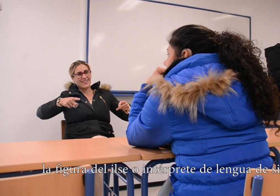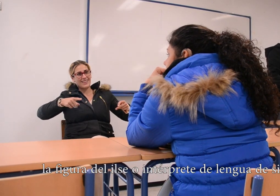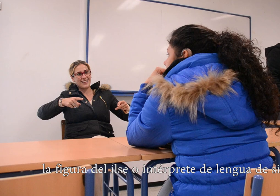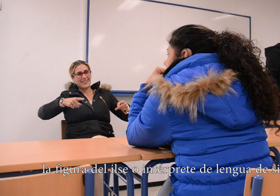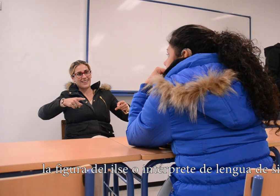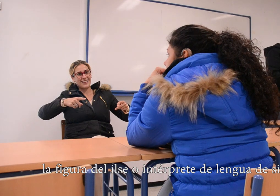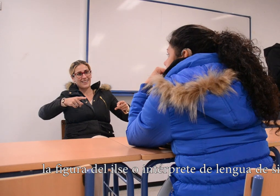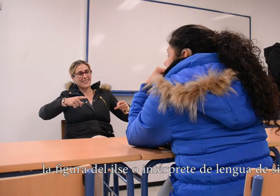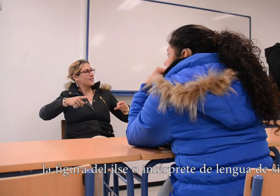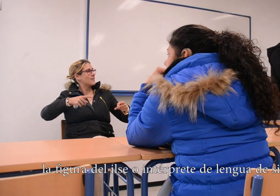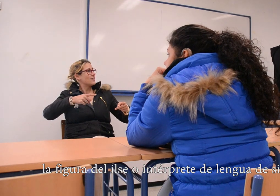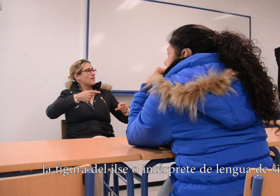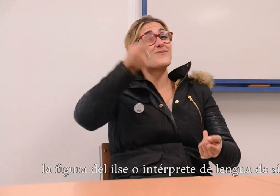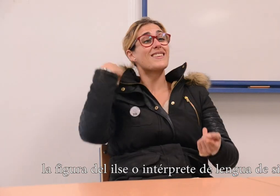ILSE o intérprete de lengua de signos.